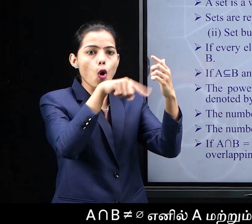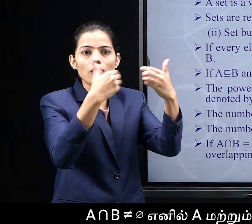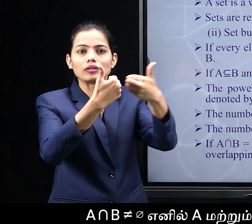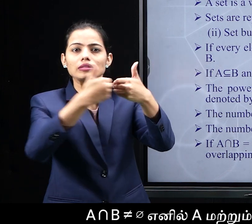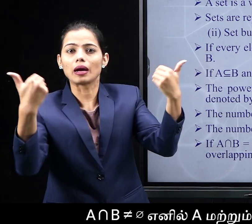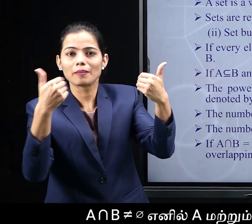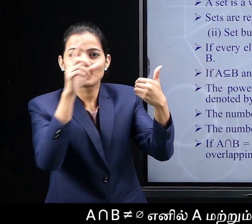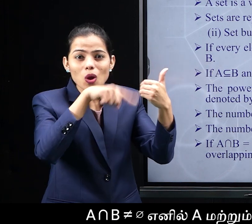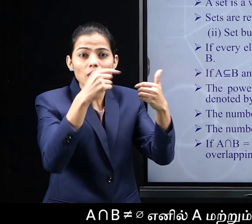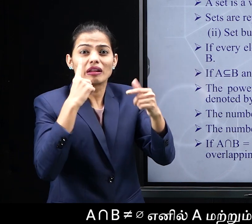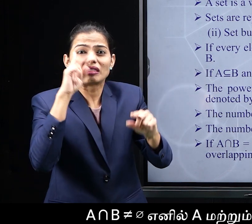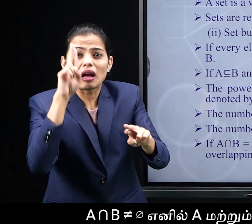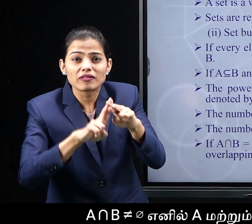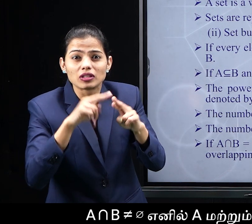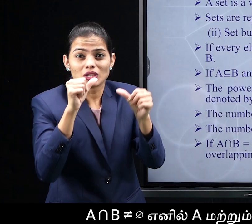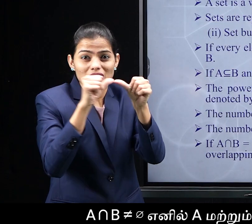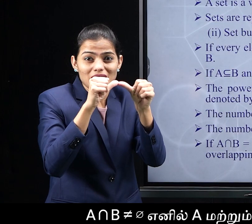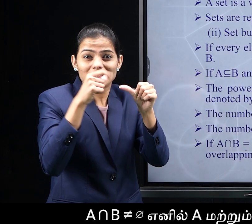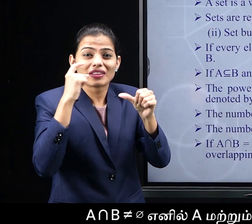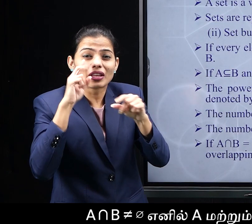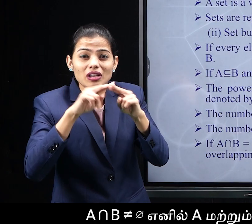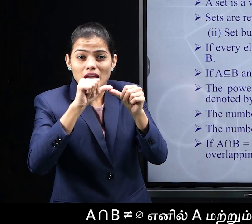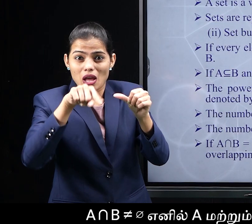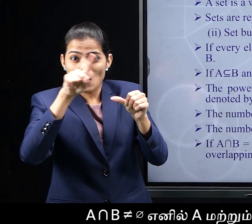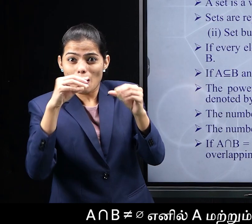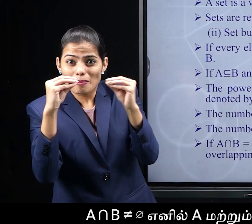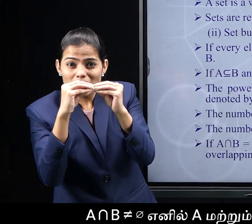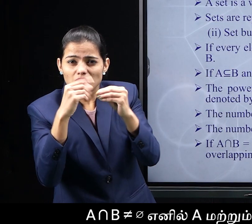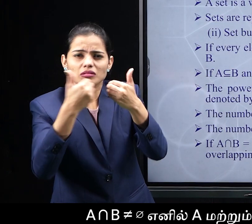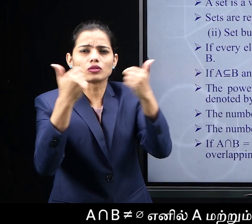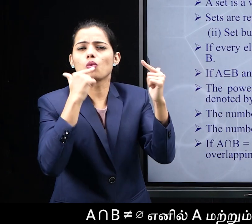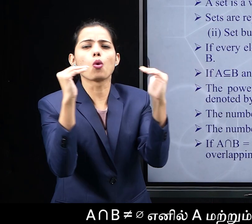வெட்டுக்கணம் பி சமமல்ல பை எனில், ஏ மற்றும் பி ஆகியவை ஒன்றுடன் ஒன்று சேரும்.